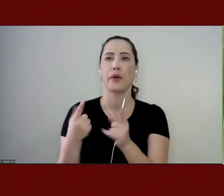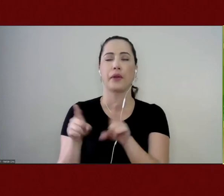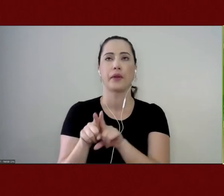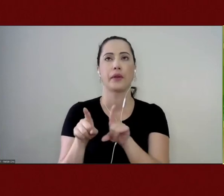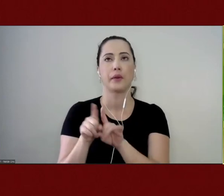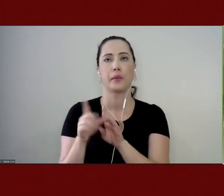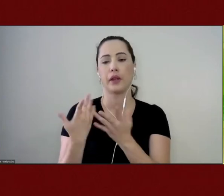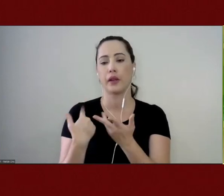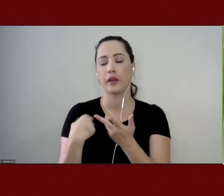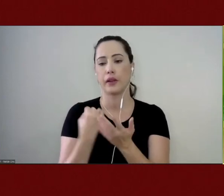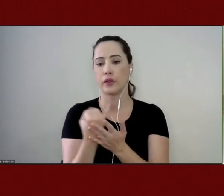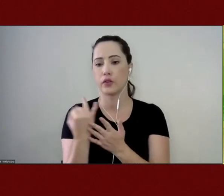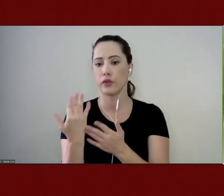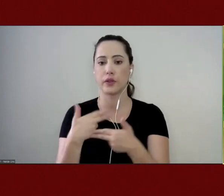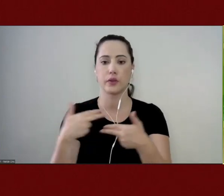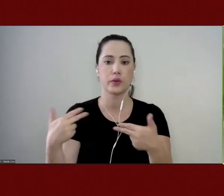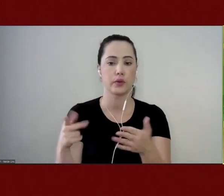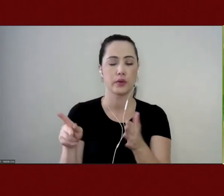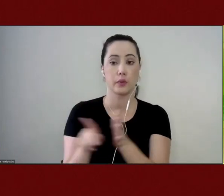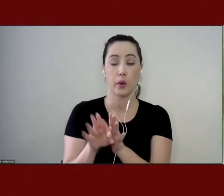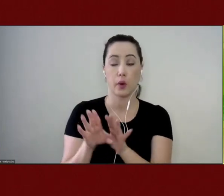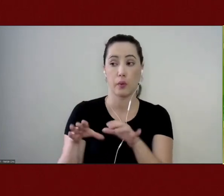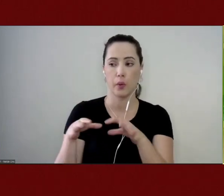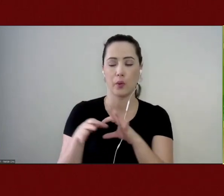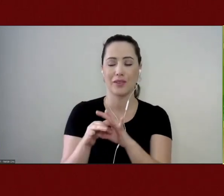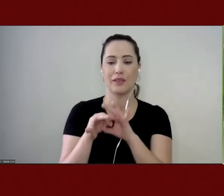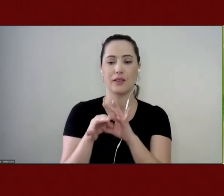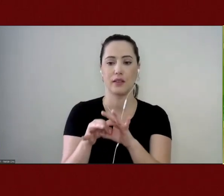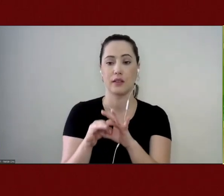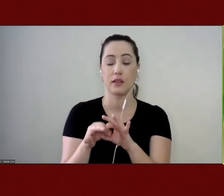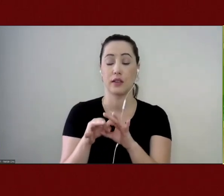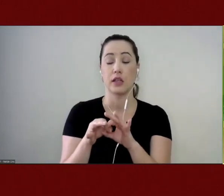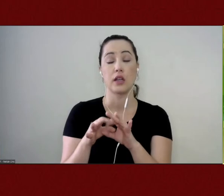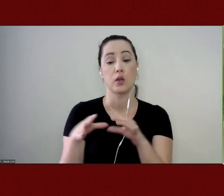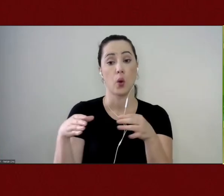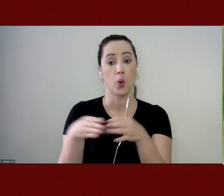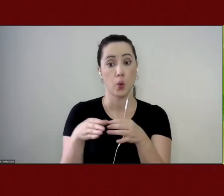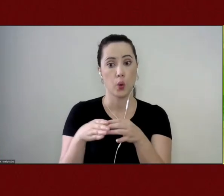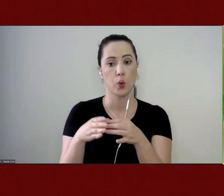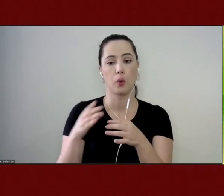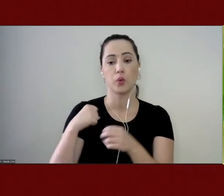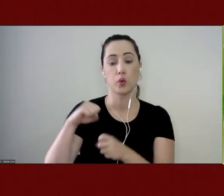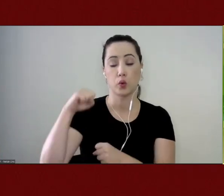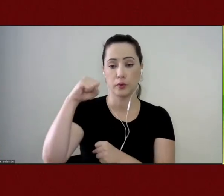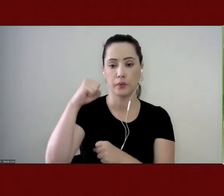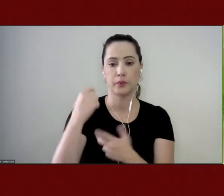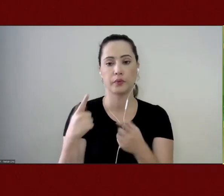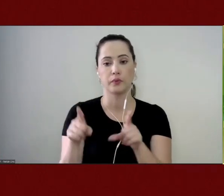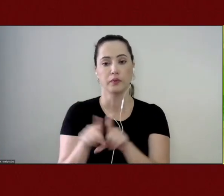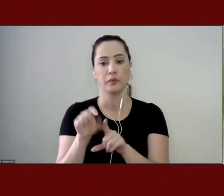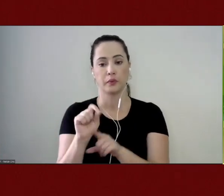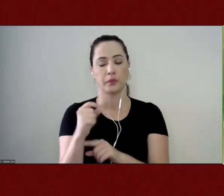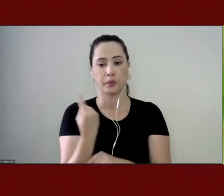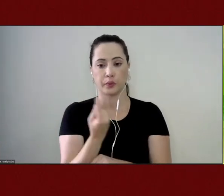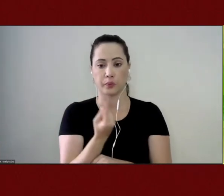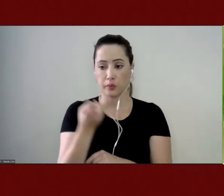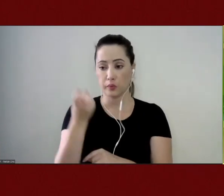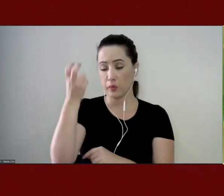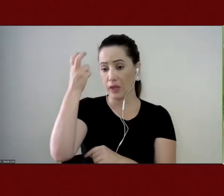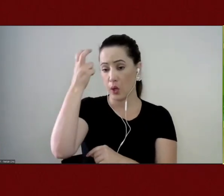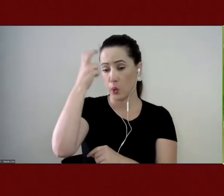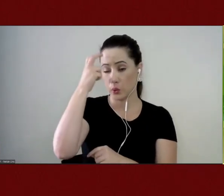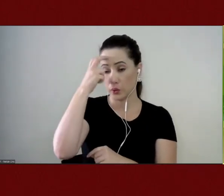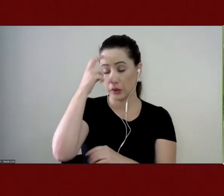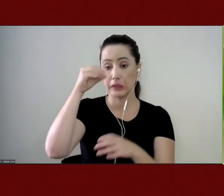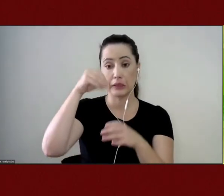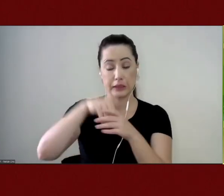exemplo, ligadas ao partido, aos militantes partidários, o ativismo cultural pedagógico, que foi muito